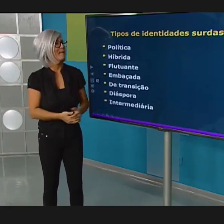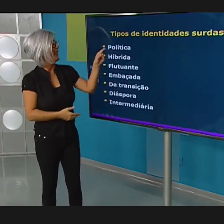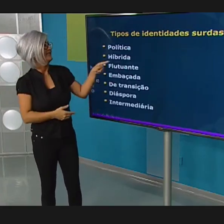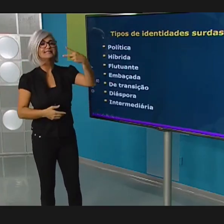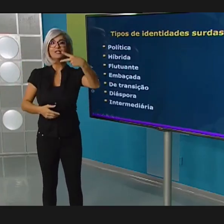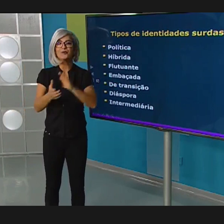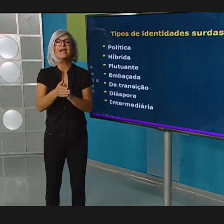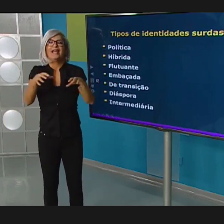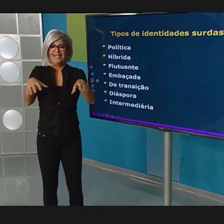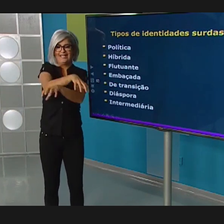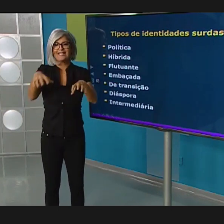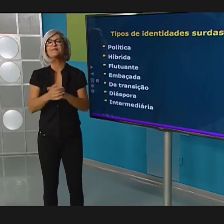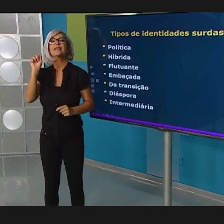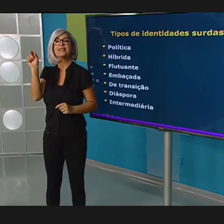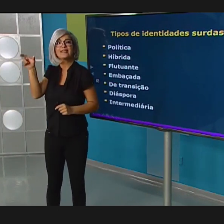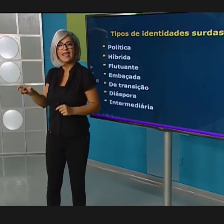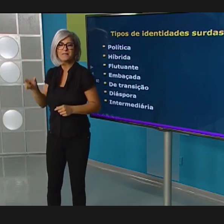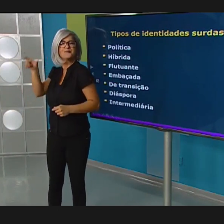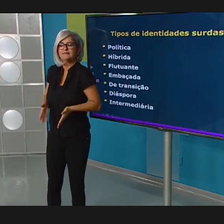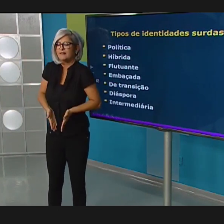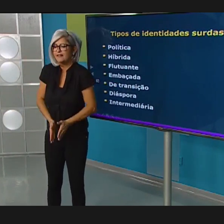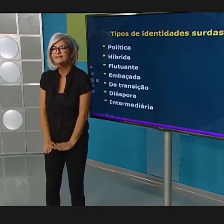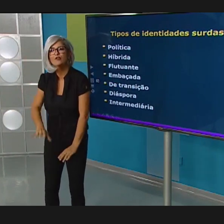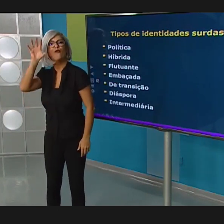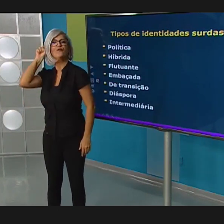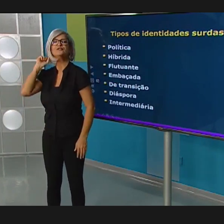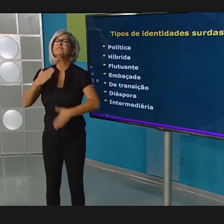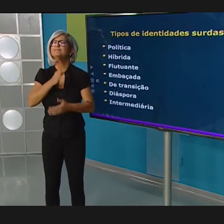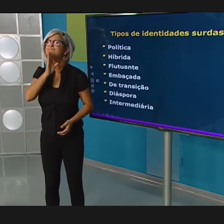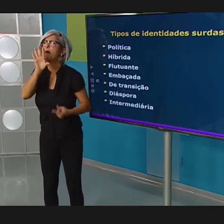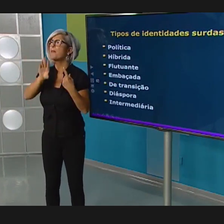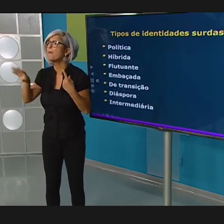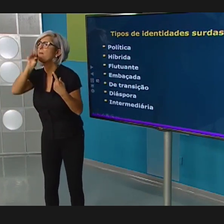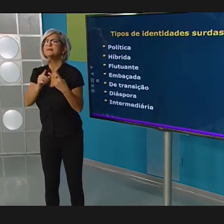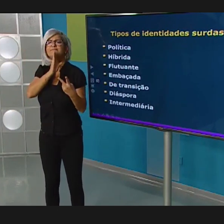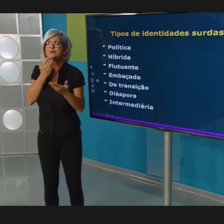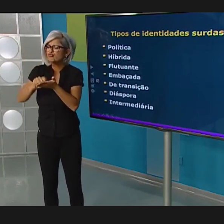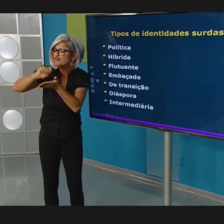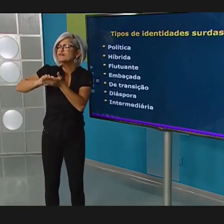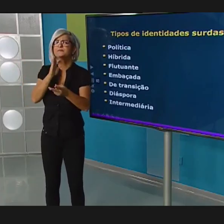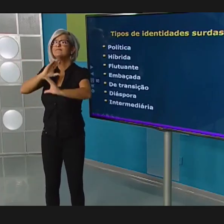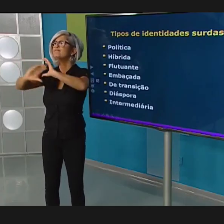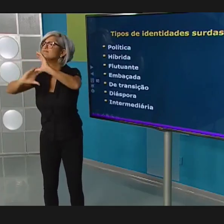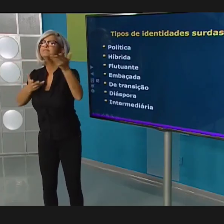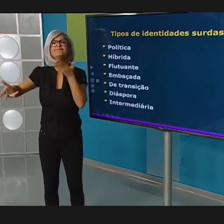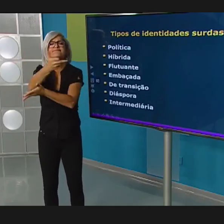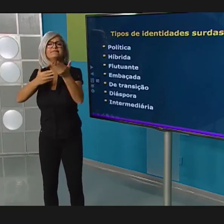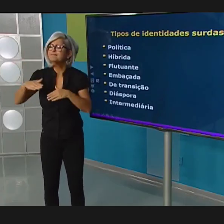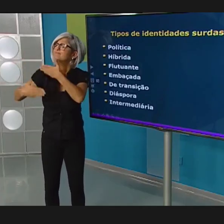criação de leis, de decretos. O surdo com a identidade híbrida é aquele que nasce ouvinte, tem conhecimento da língua oral e também da língua escrita, se comunica dessa forma